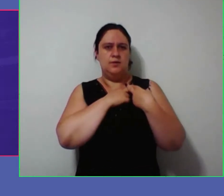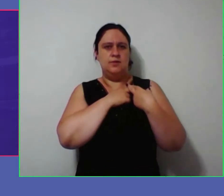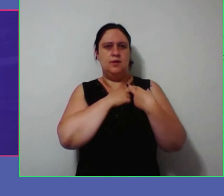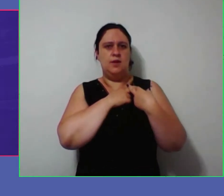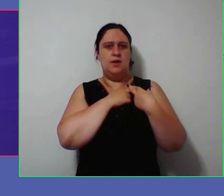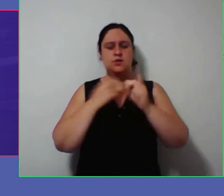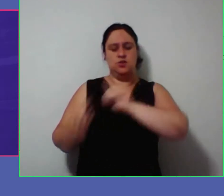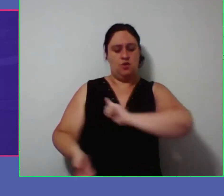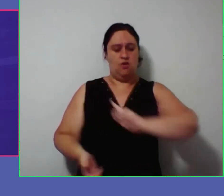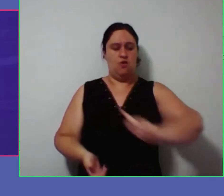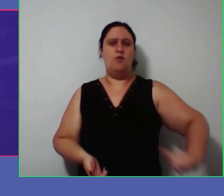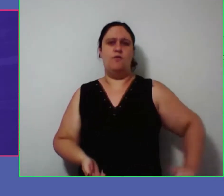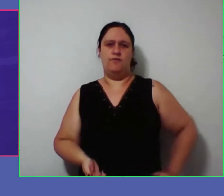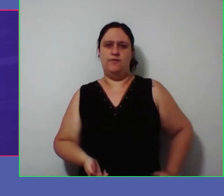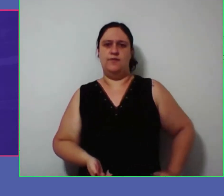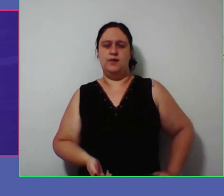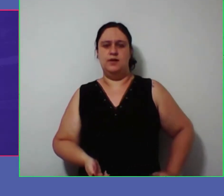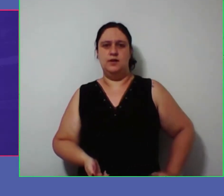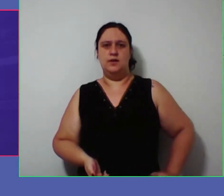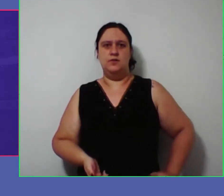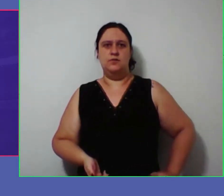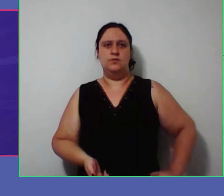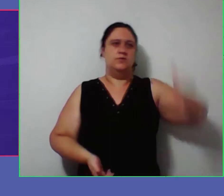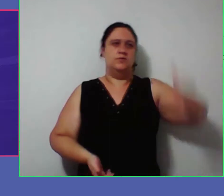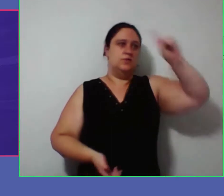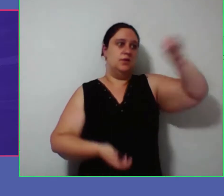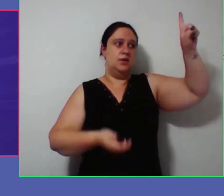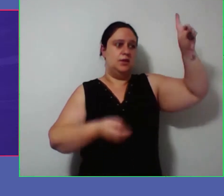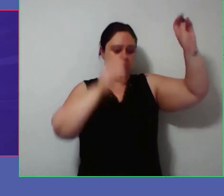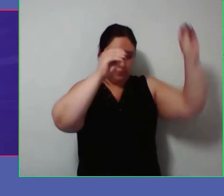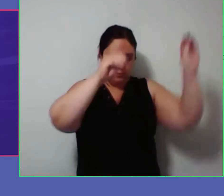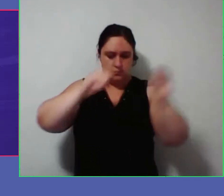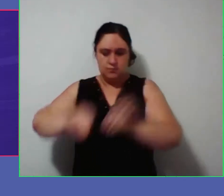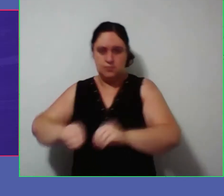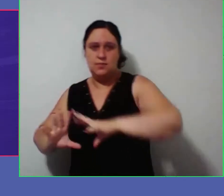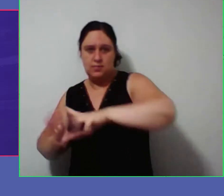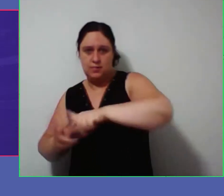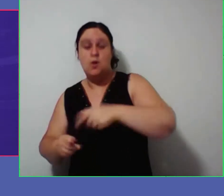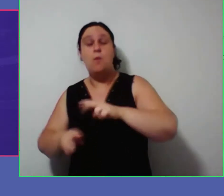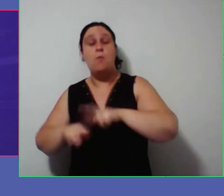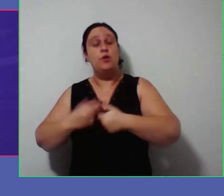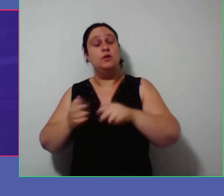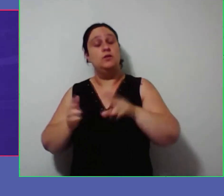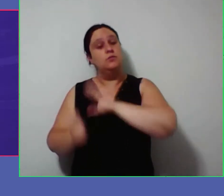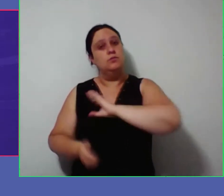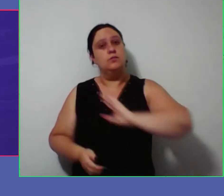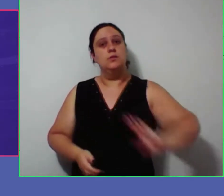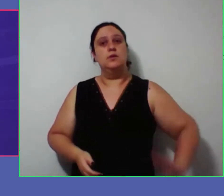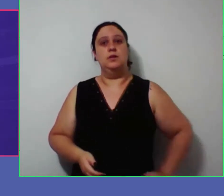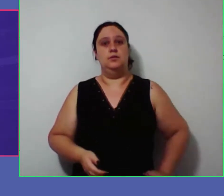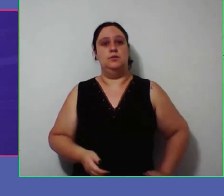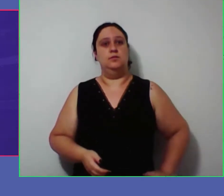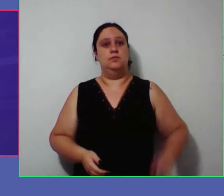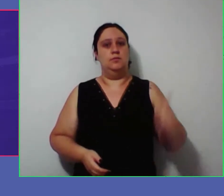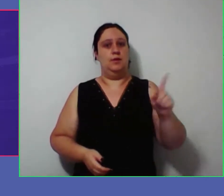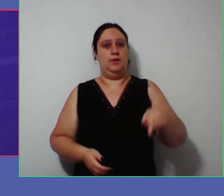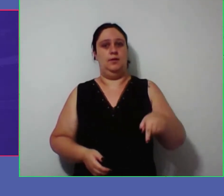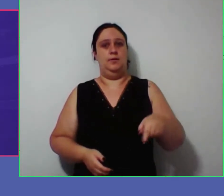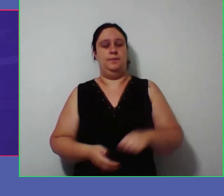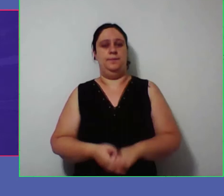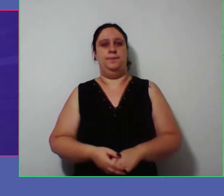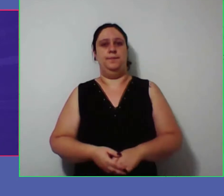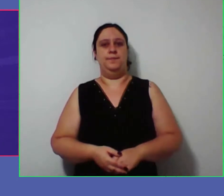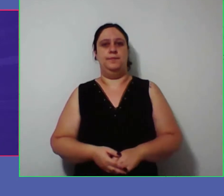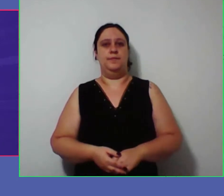Deus aqui na terra. Por isso ele é o Cristo. E não só isso, ele é o